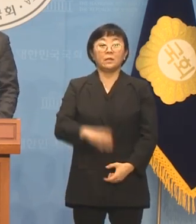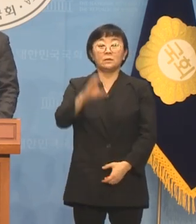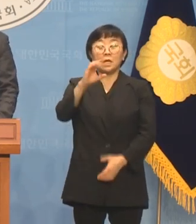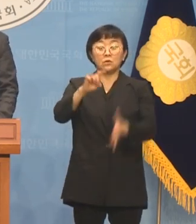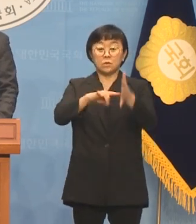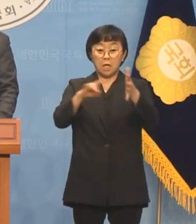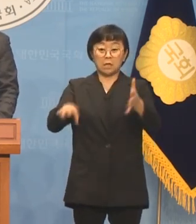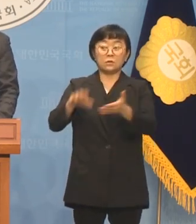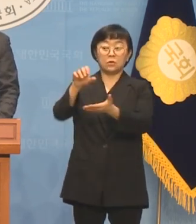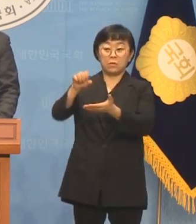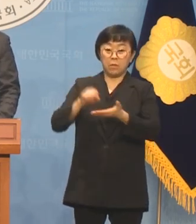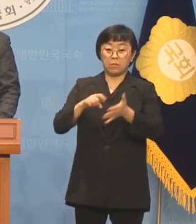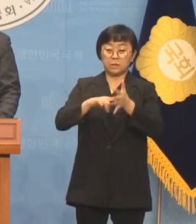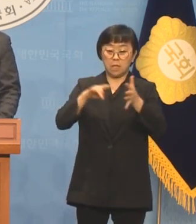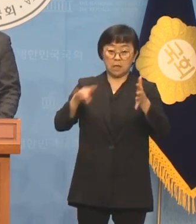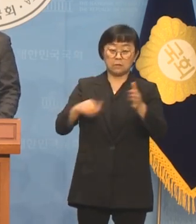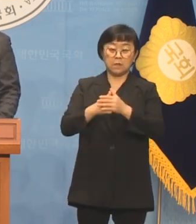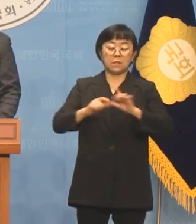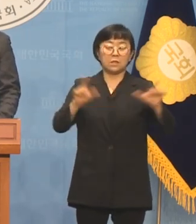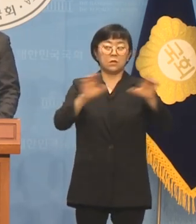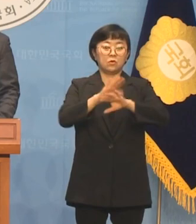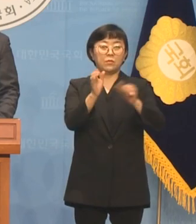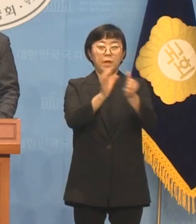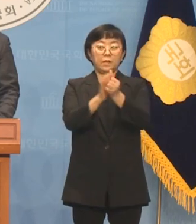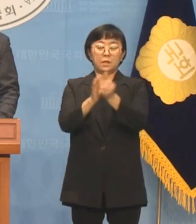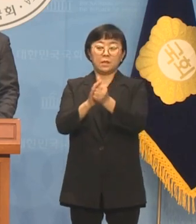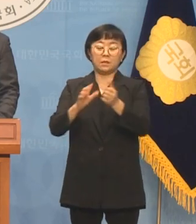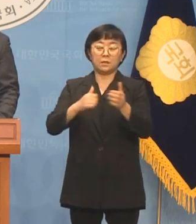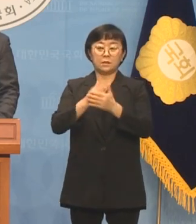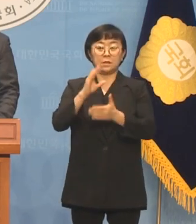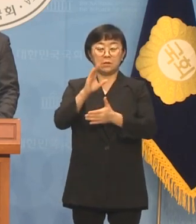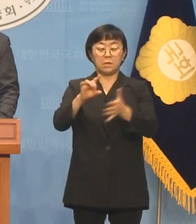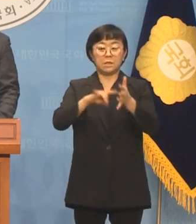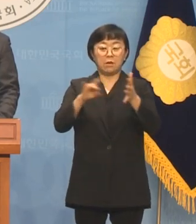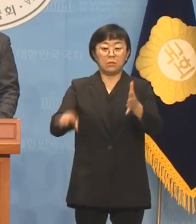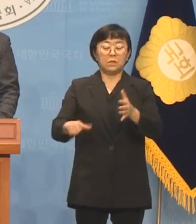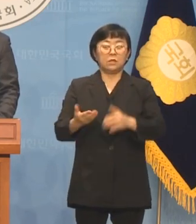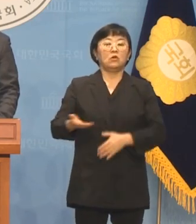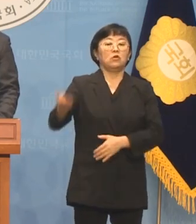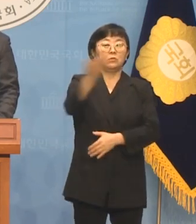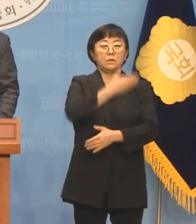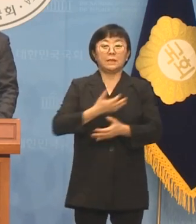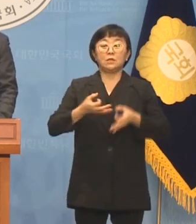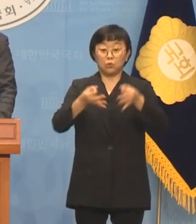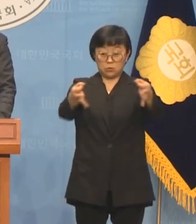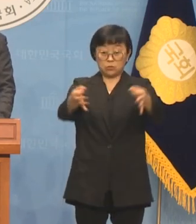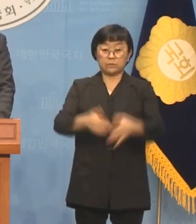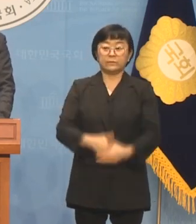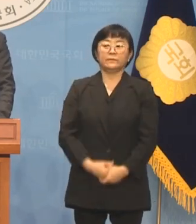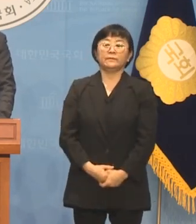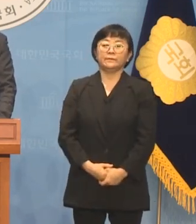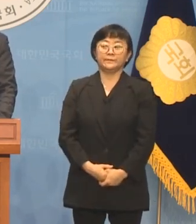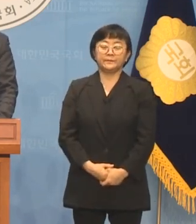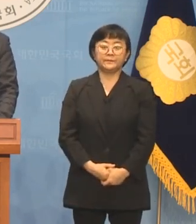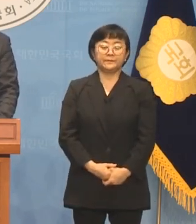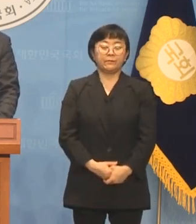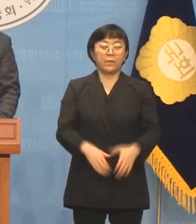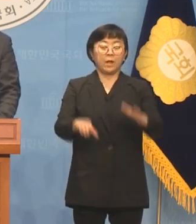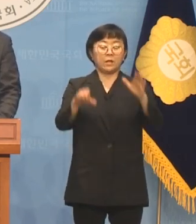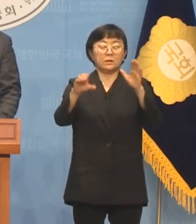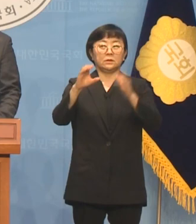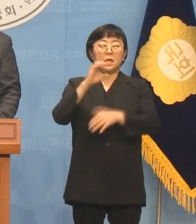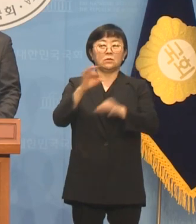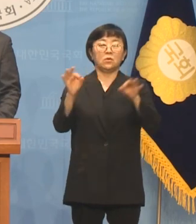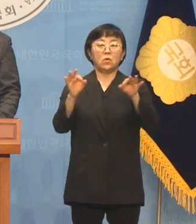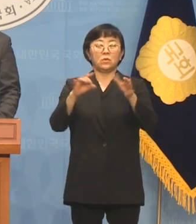탄소세를 도입하고 세수는 기후배당, 곧 탄소세 배당으로 국민 여러분께 지급하겠습니다. 탄소세를 서둘러